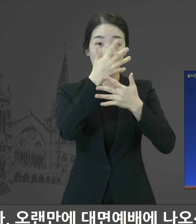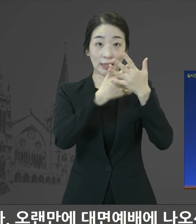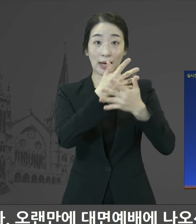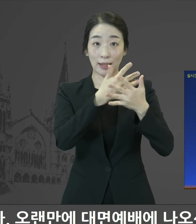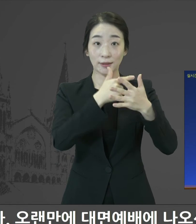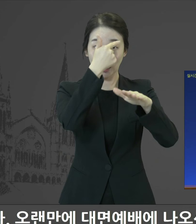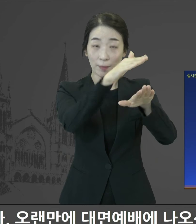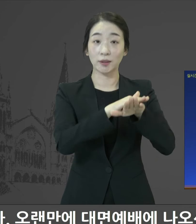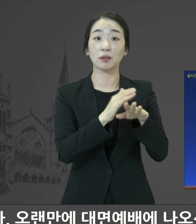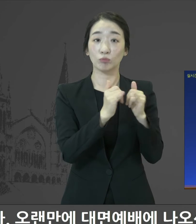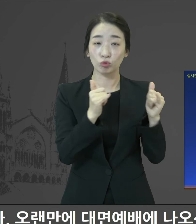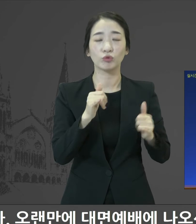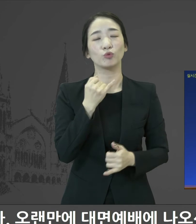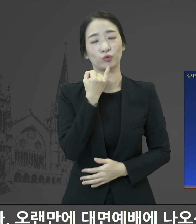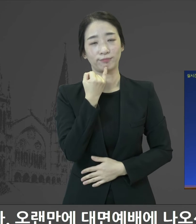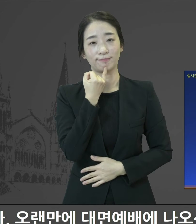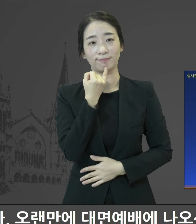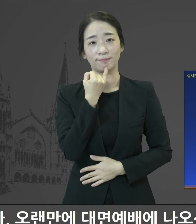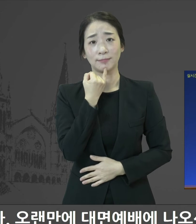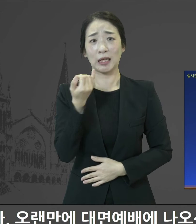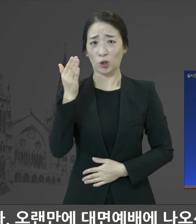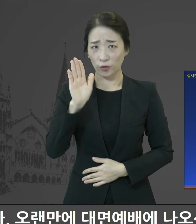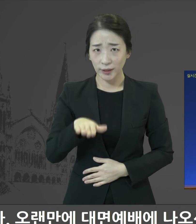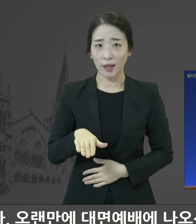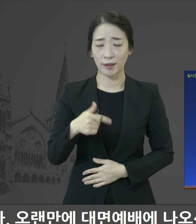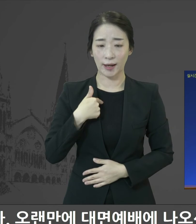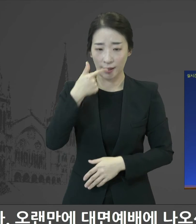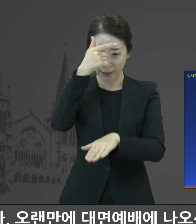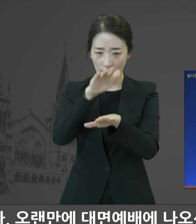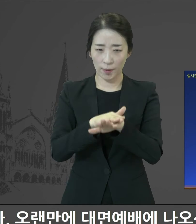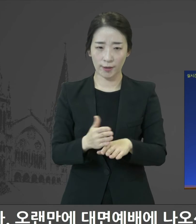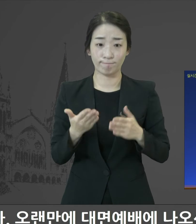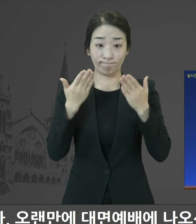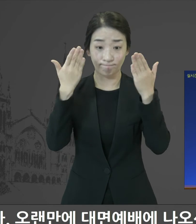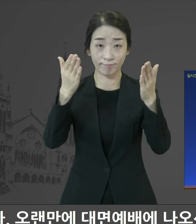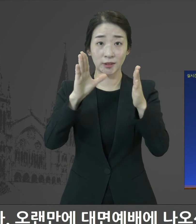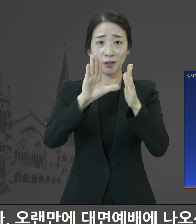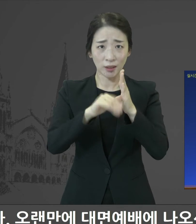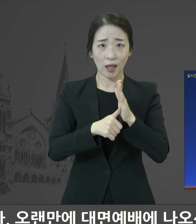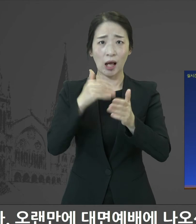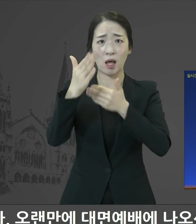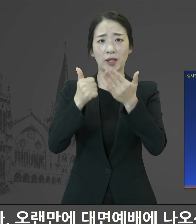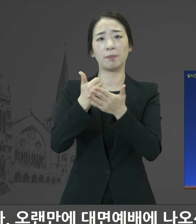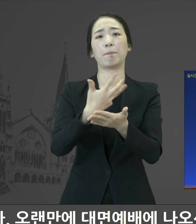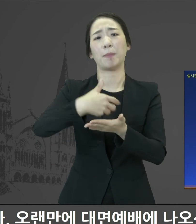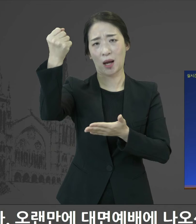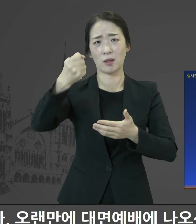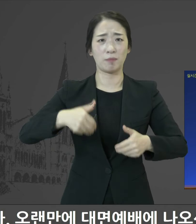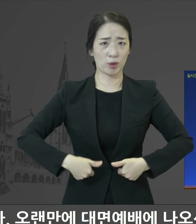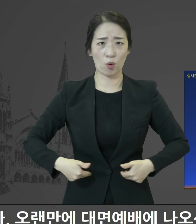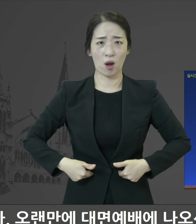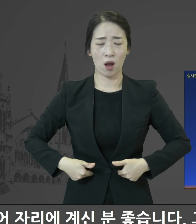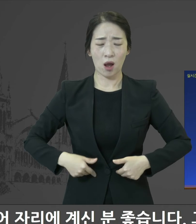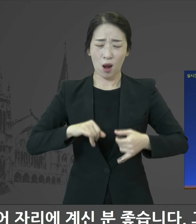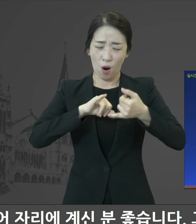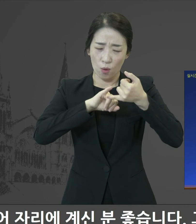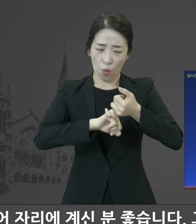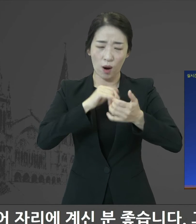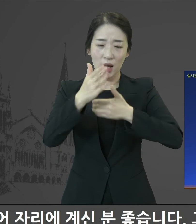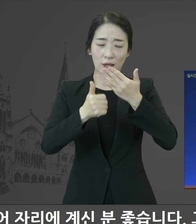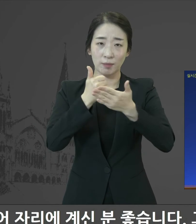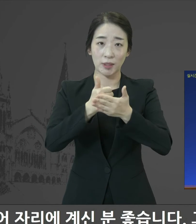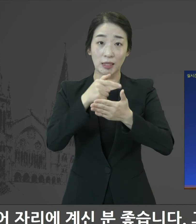자리에서 예배 드리실 때 하나님께서 받아들이셔야만 한다는, 하나님께서 꼭 이것을 받으셔야